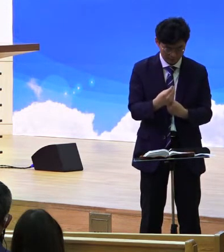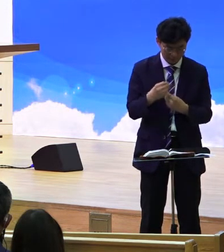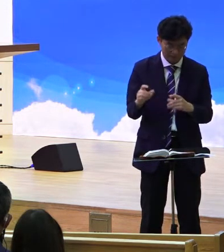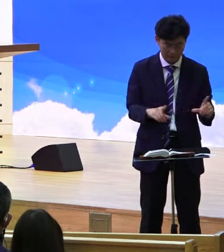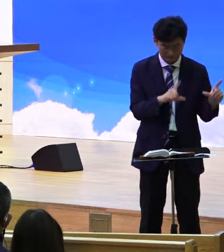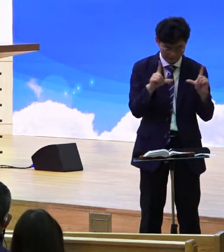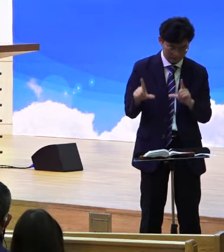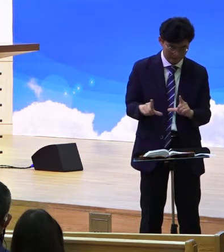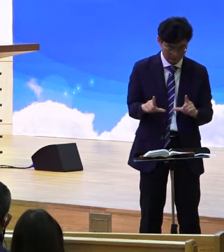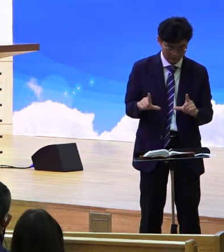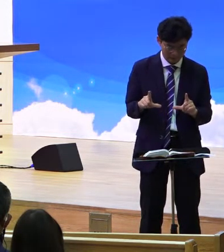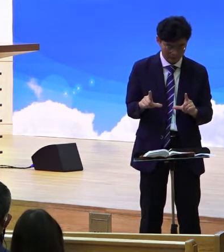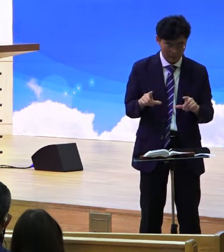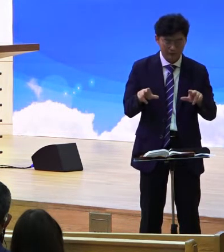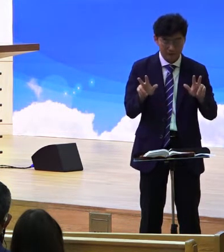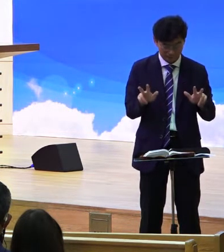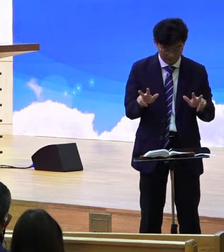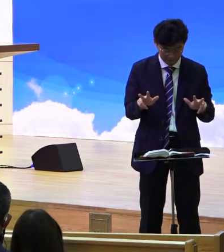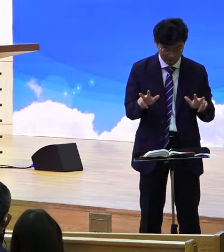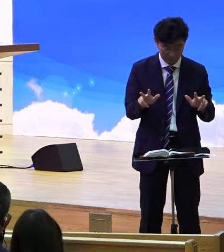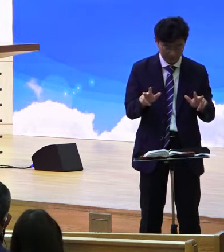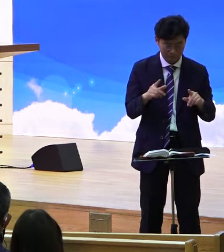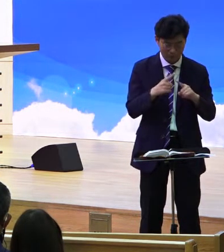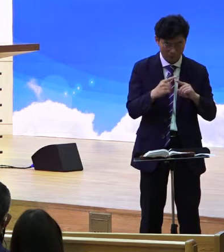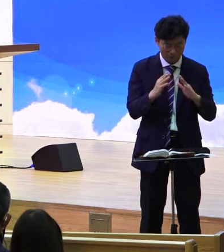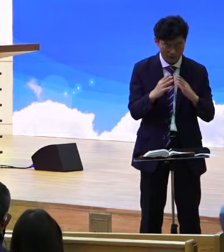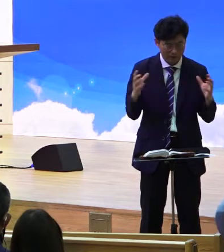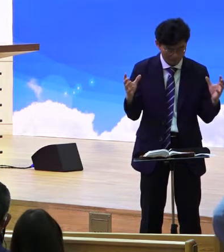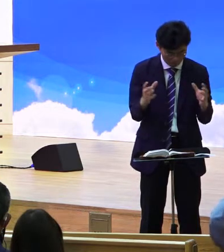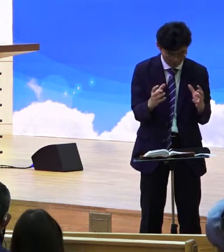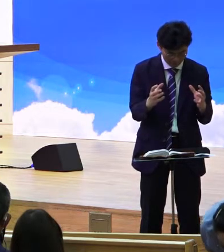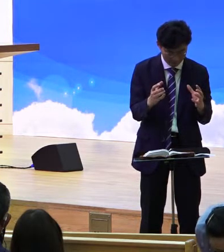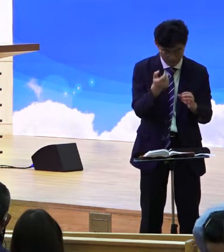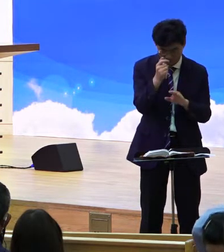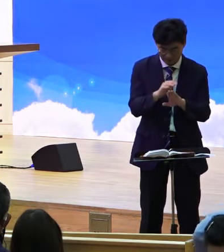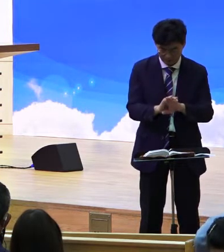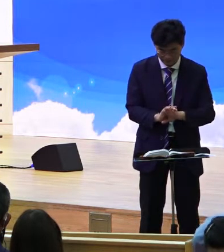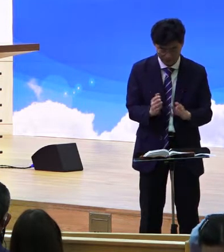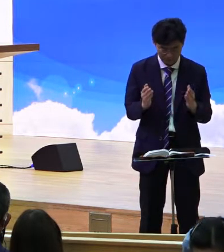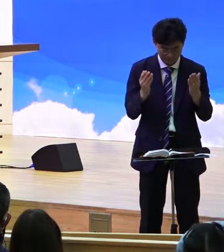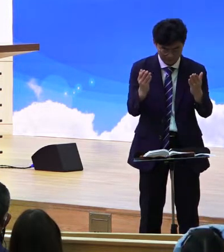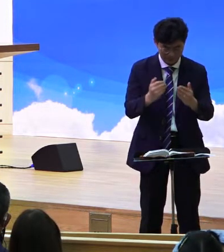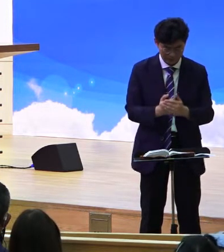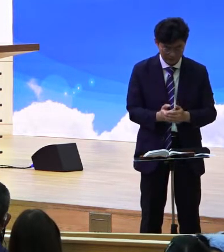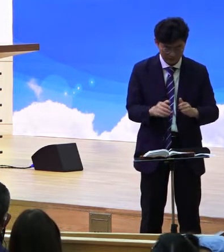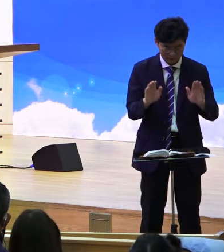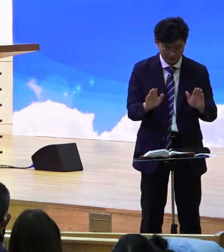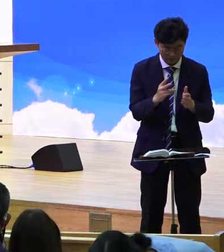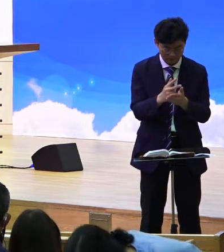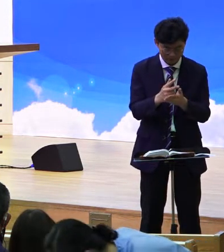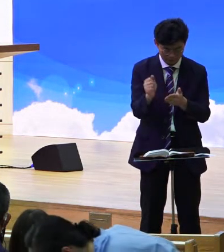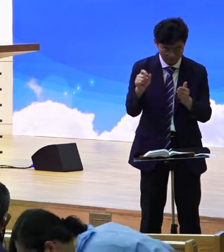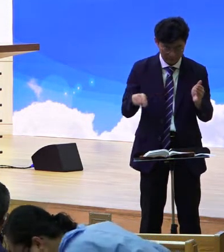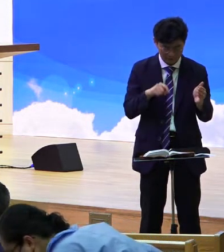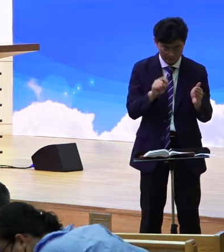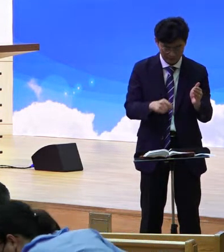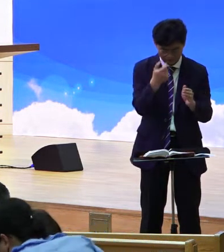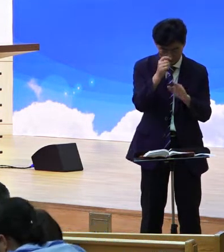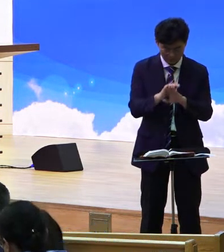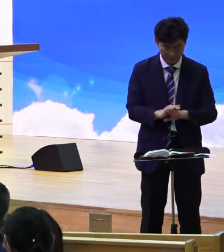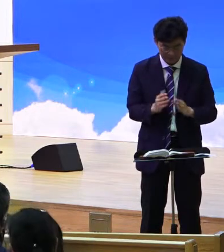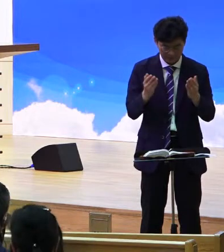오늘 이 시간 이곳 가운데 거룩한 주일을 맞이하여 성전에 모였습니다. 오늘 주님 안에 예배하는 우리